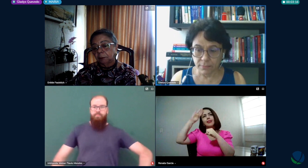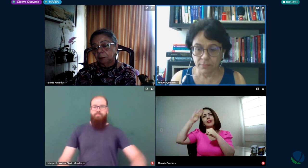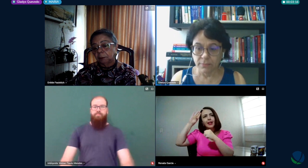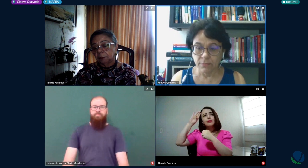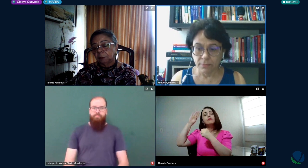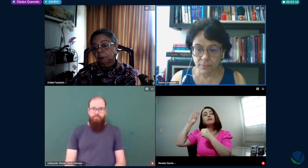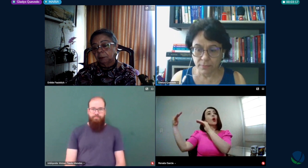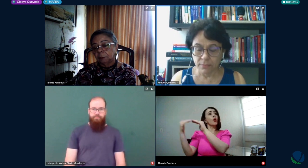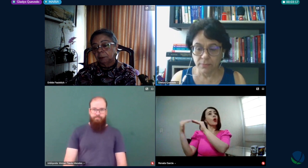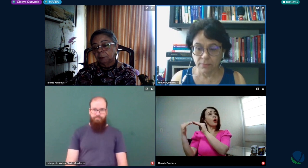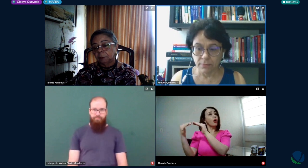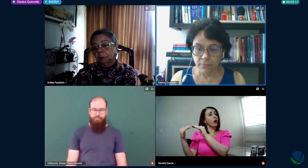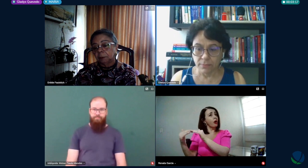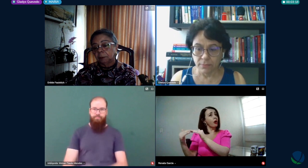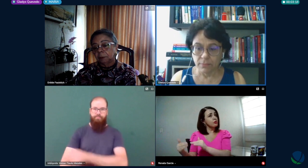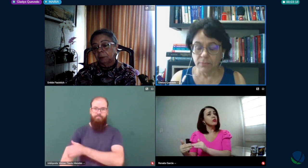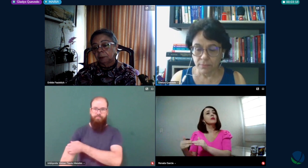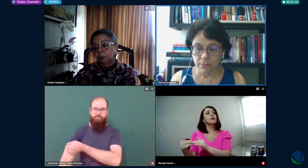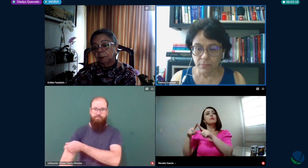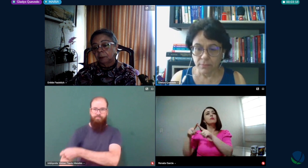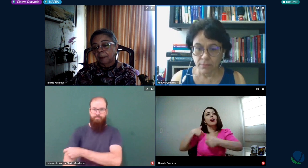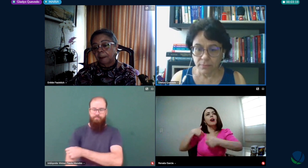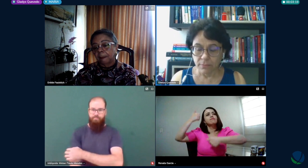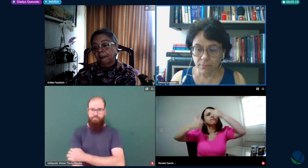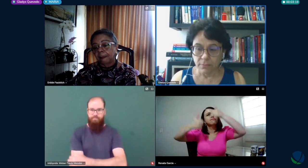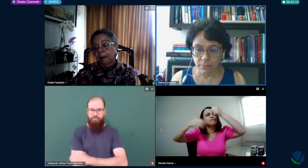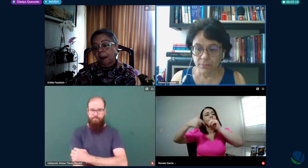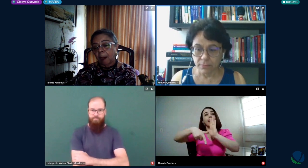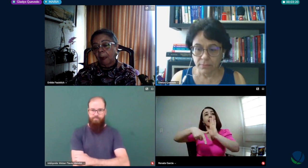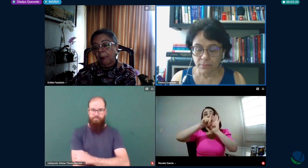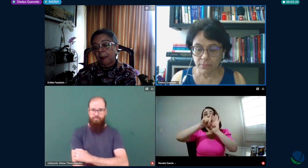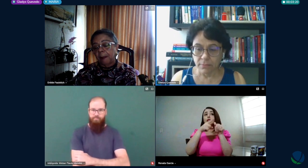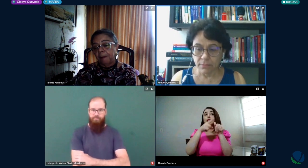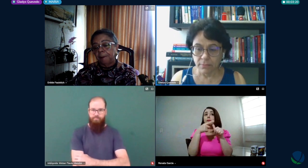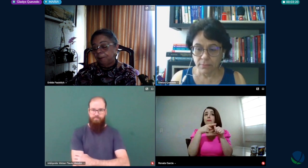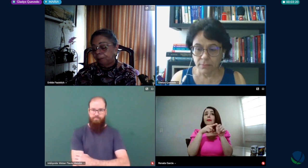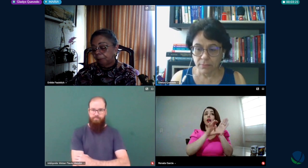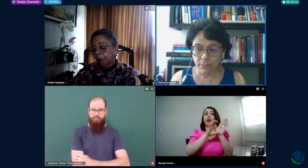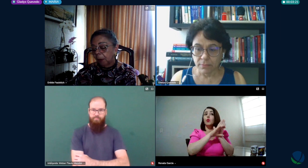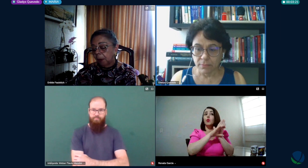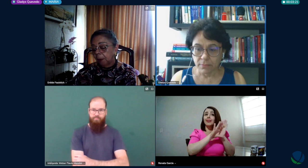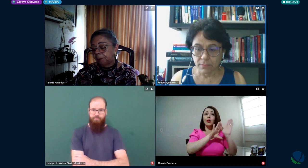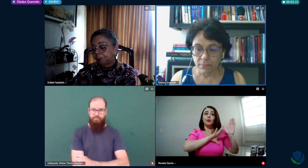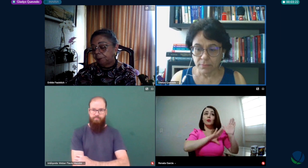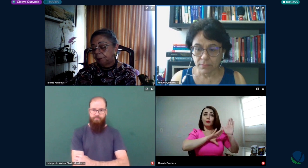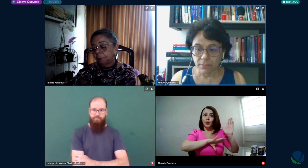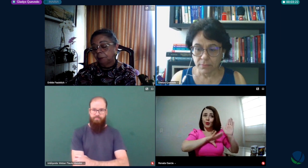profissionais dessas áreas da saúde que eu citei na minha tese,